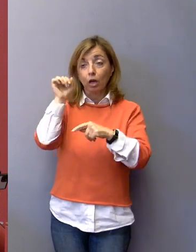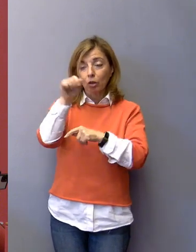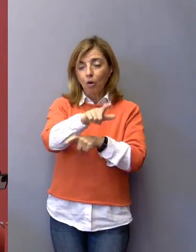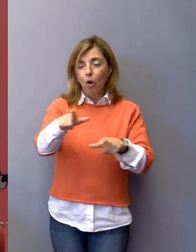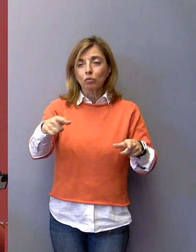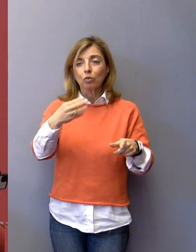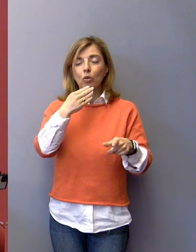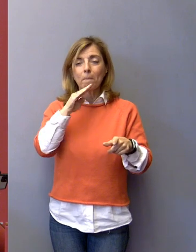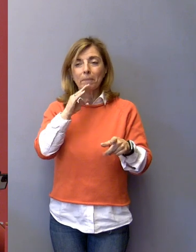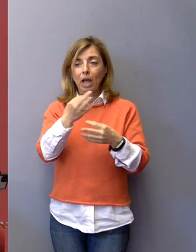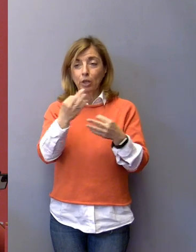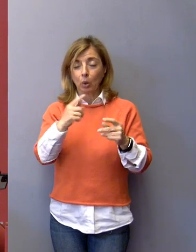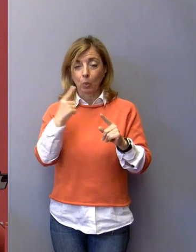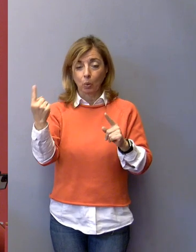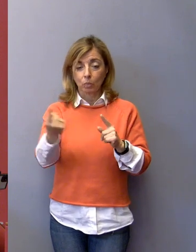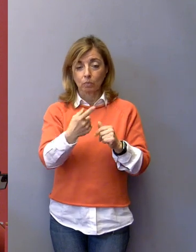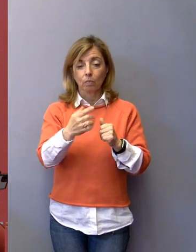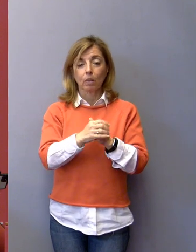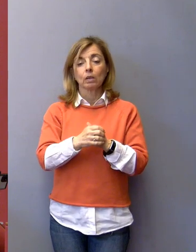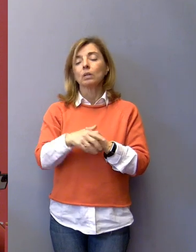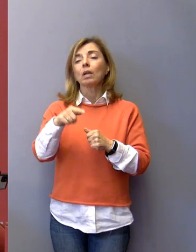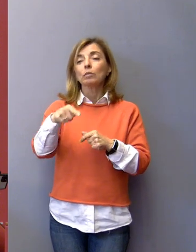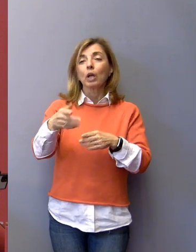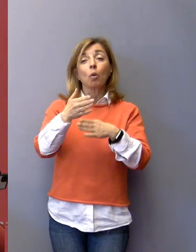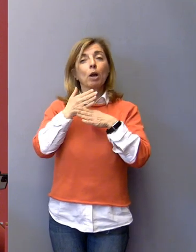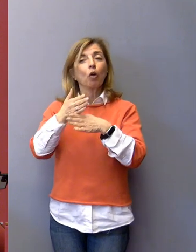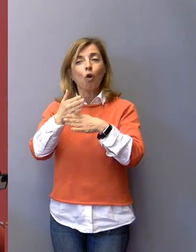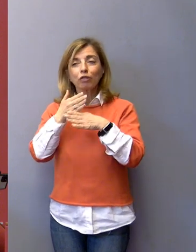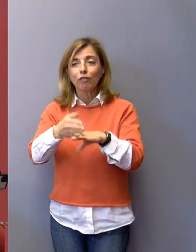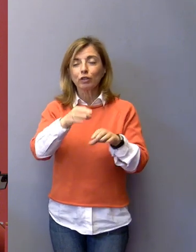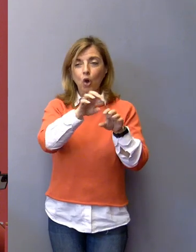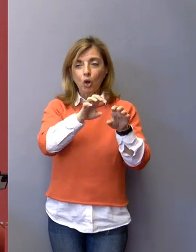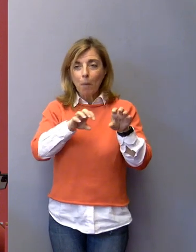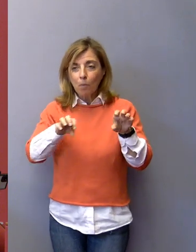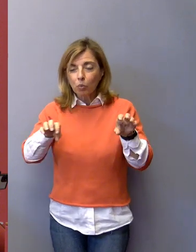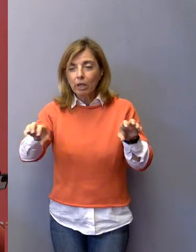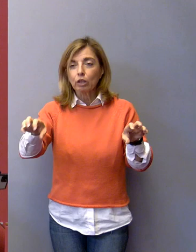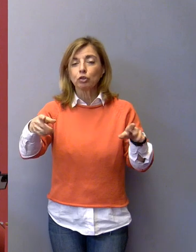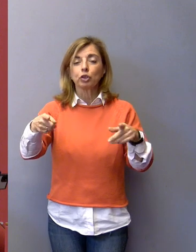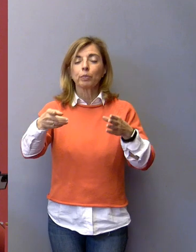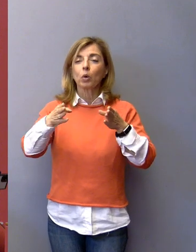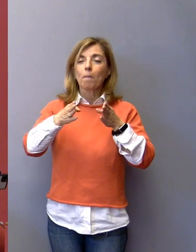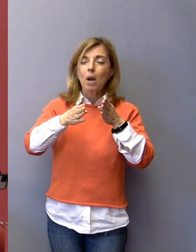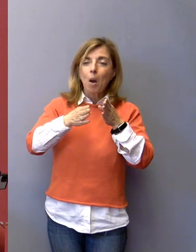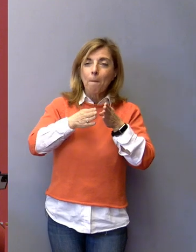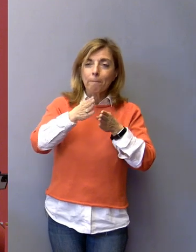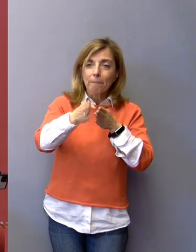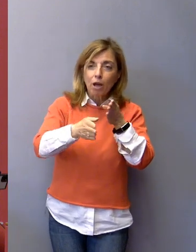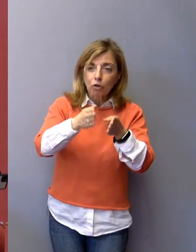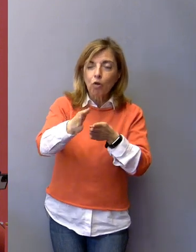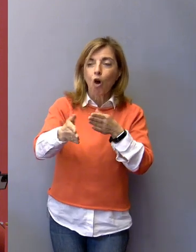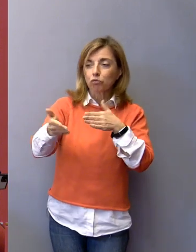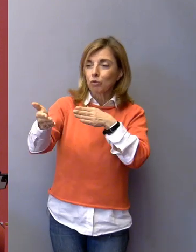avulso da questa amministrazione la condivisione con I municipi e un percorso partecipetivo con la città di ANSA